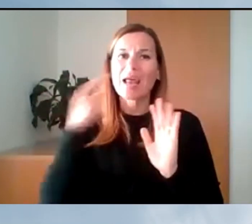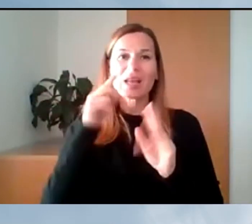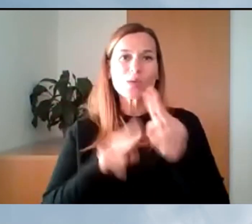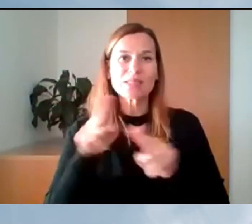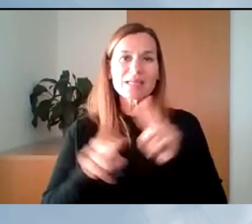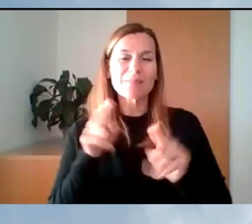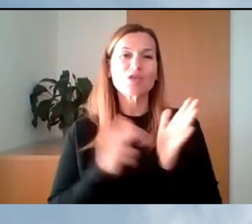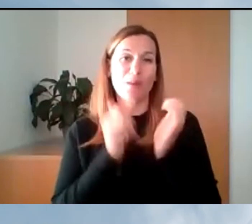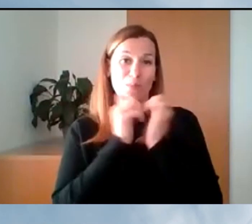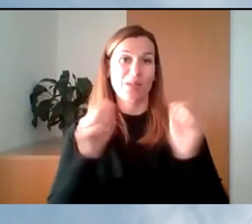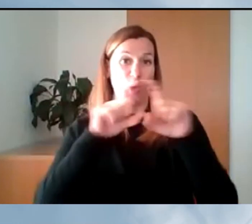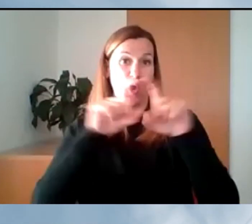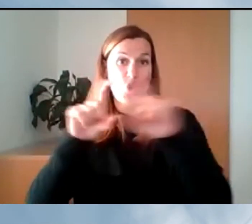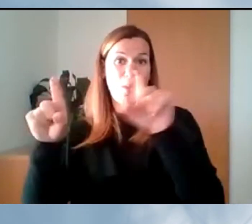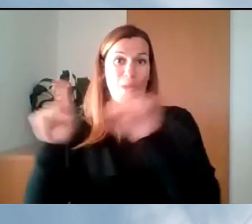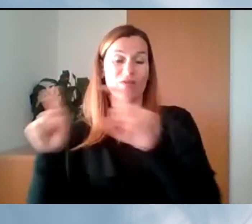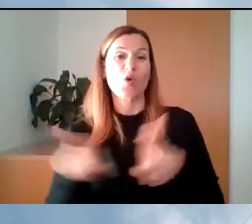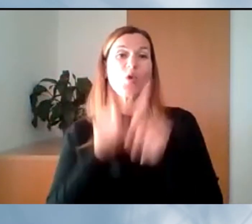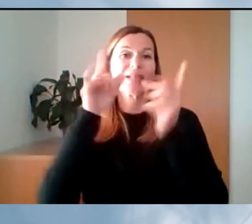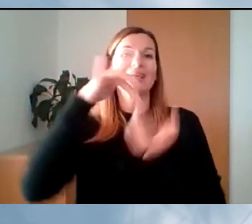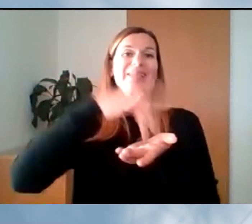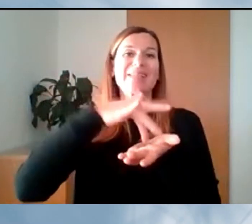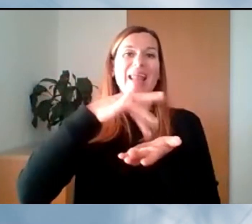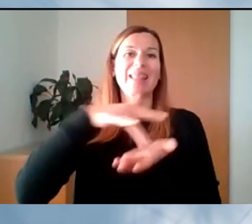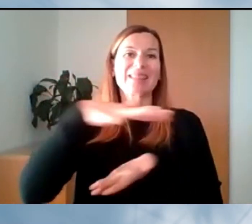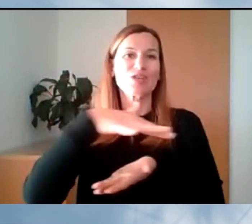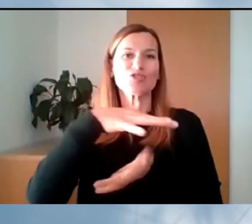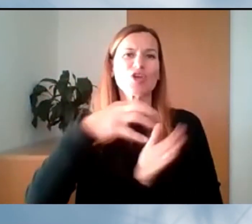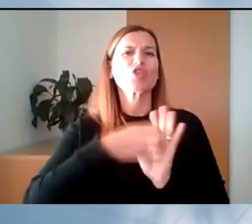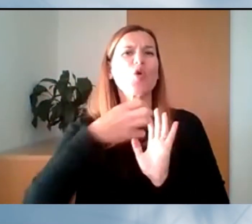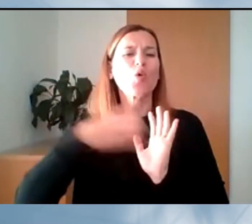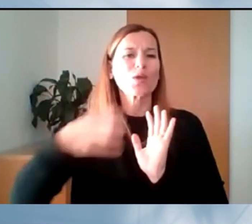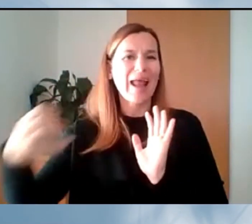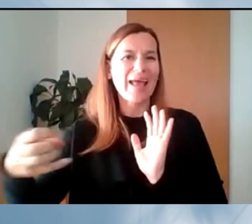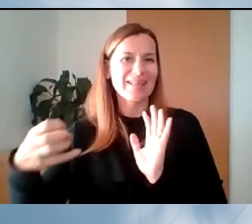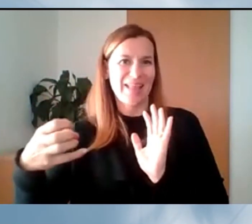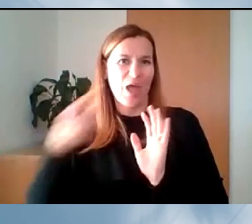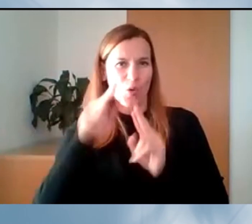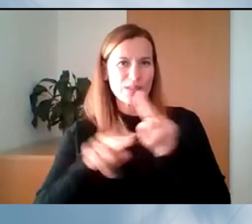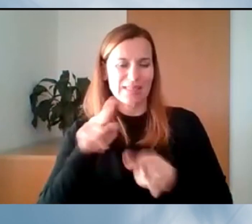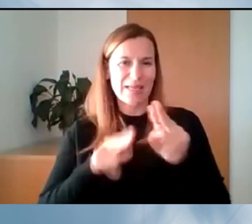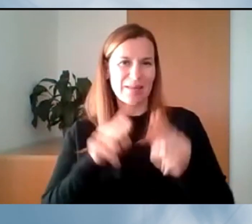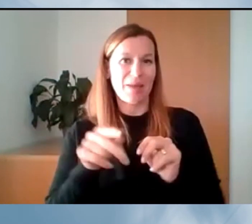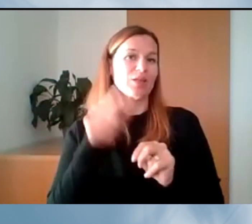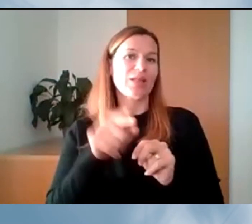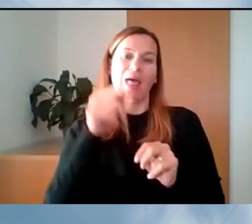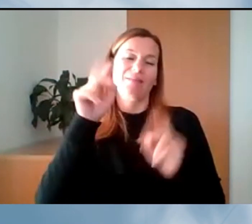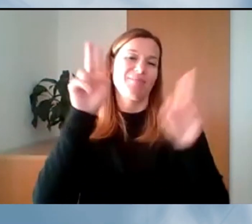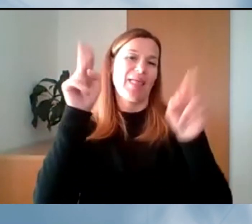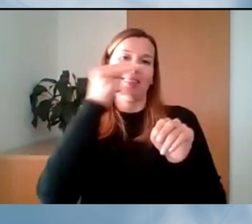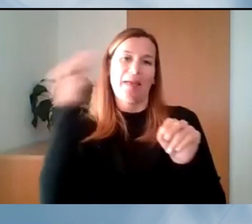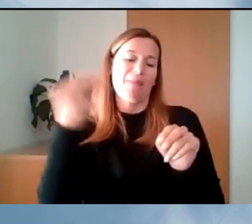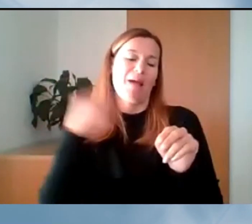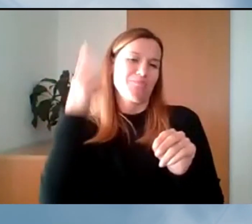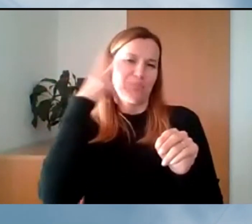dolgotrajna oskrba, posebno domovi, kot središče krajevne dolgotrajne oskrbe, tam je pa seveda